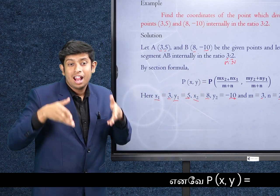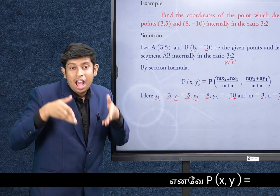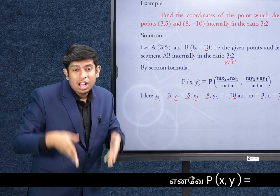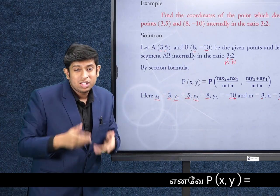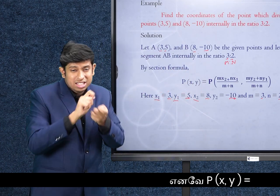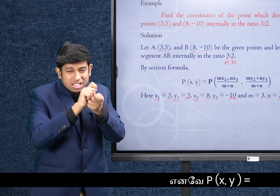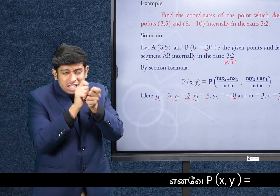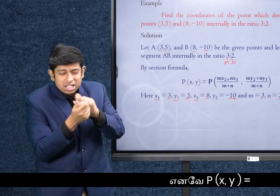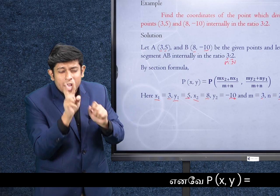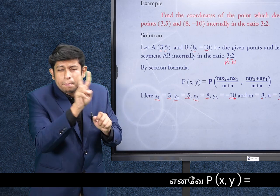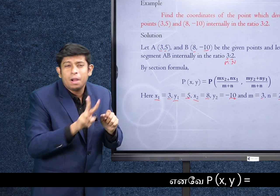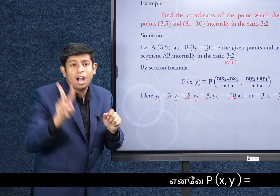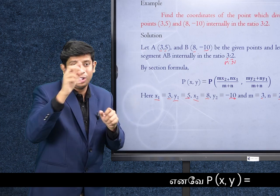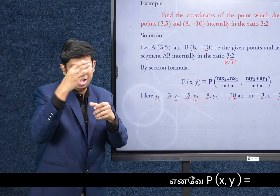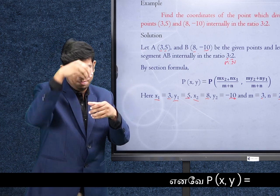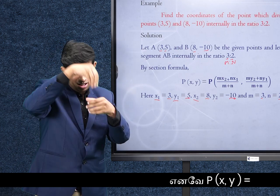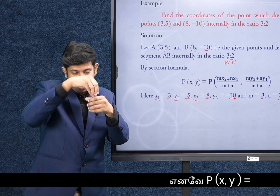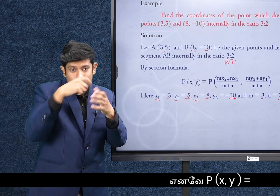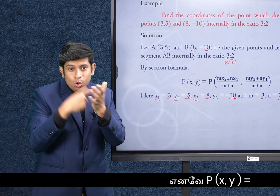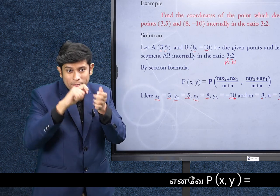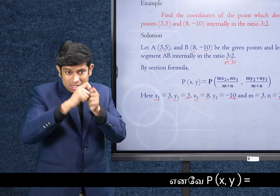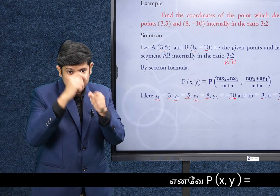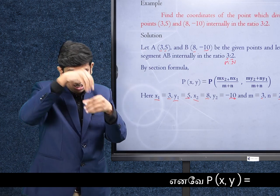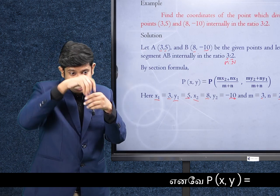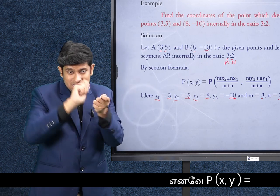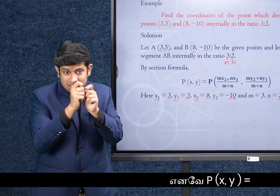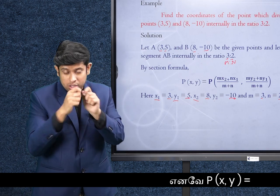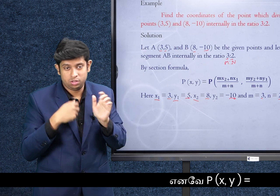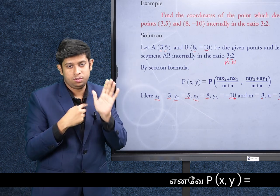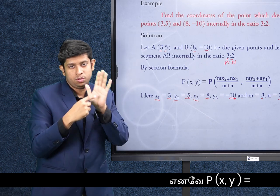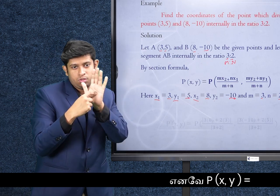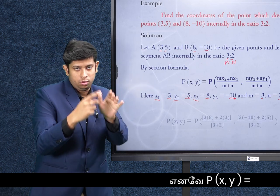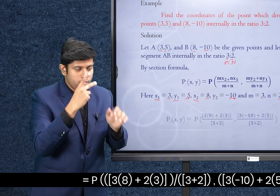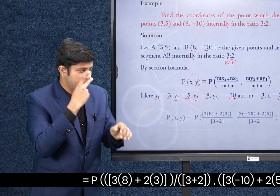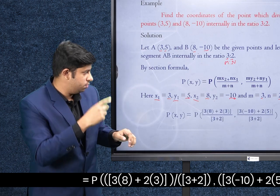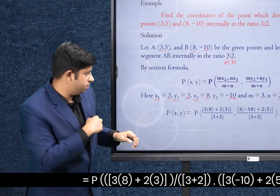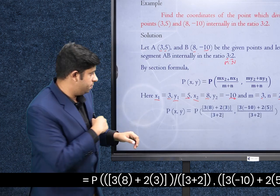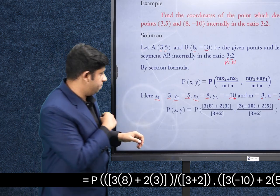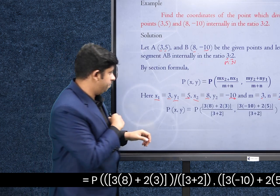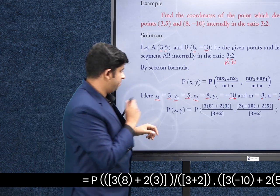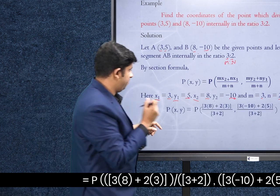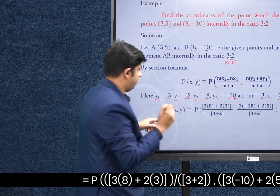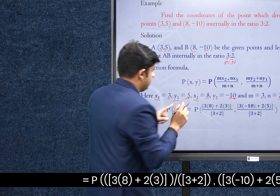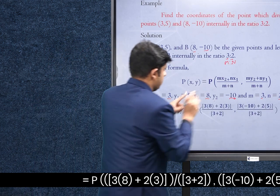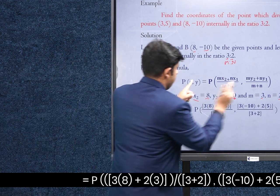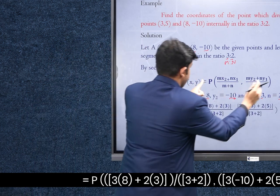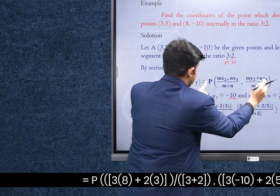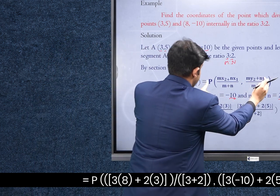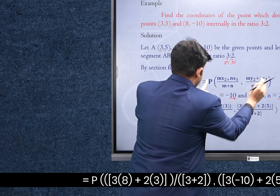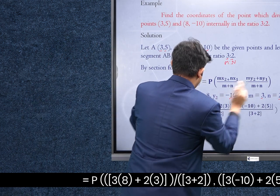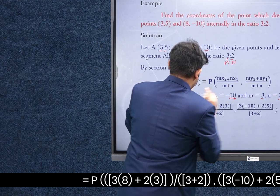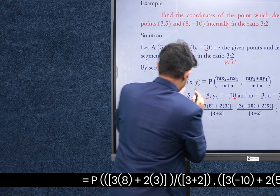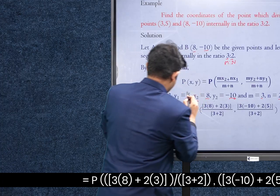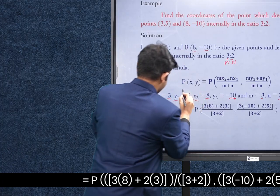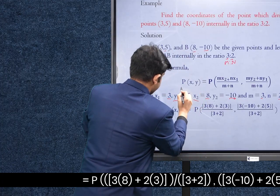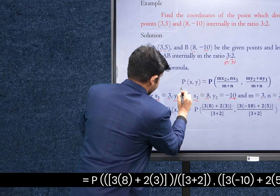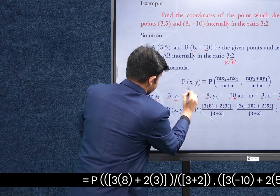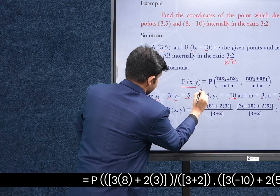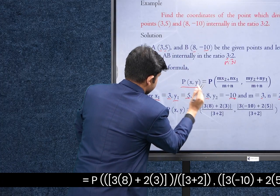எனவே பி அடைப்புக்குறிக்குள் எக்ஸ் ஒய் ஈடு பி அடைப்புக்குறிக்குள் அடைப்புக்குறி